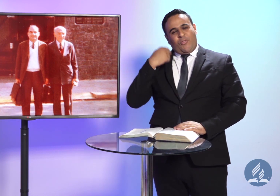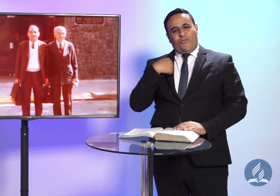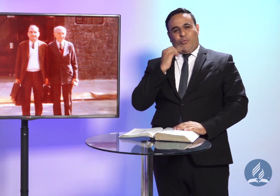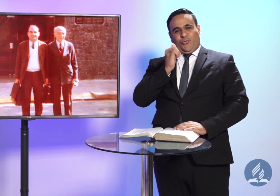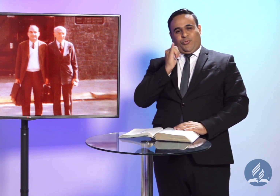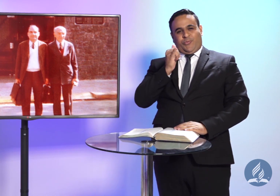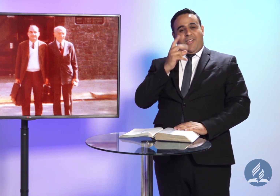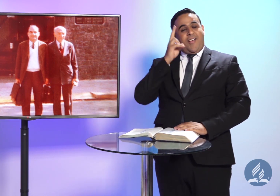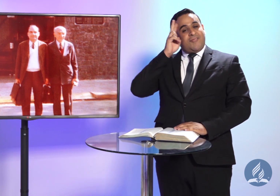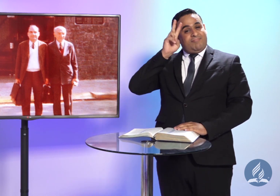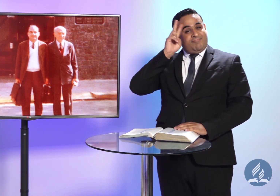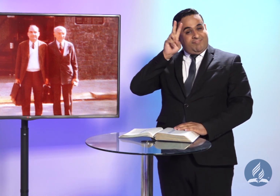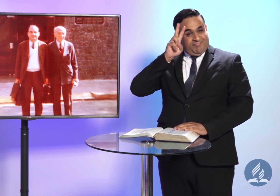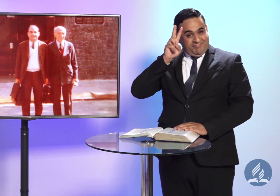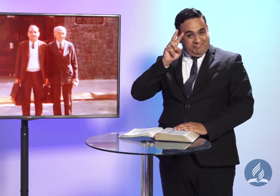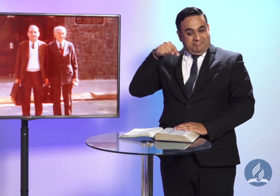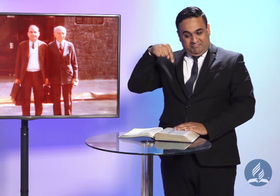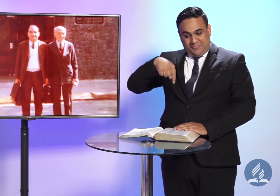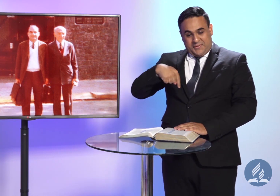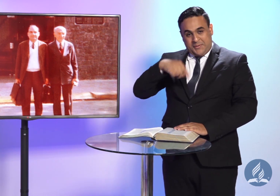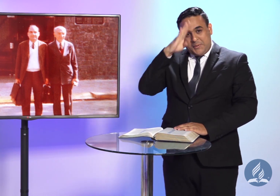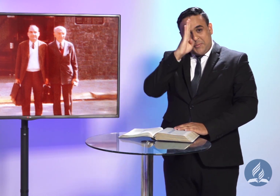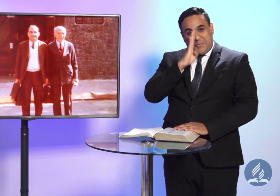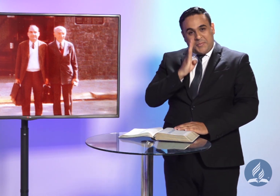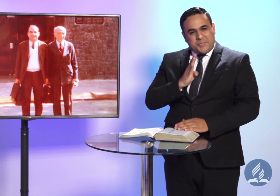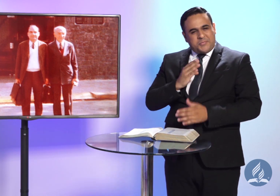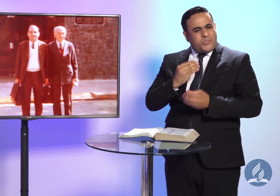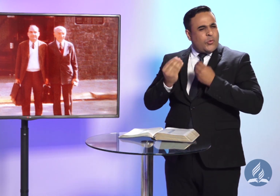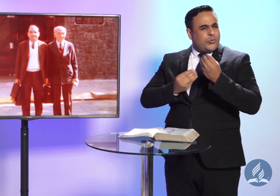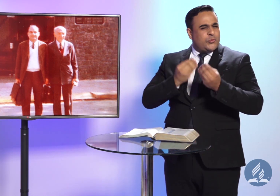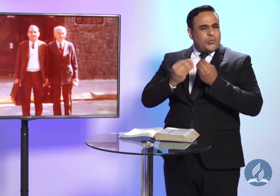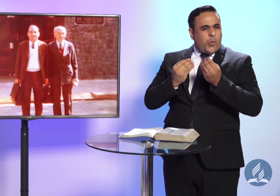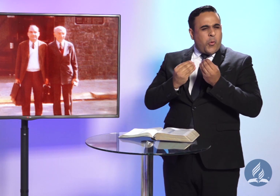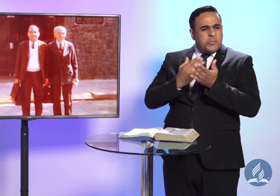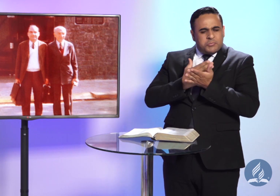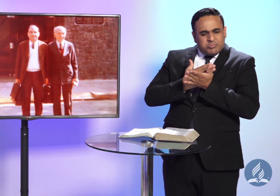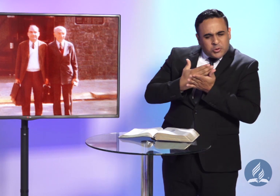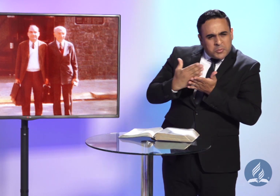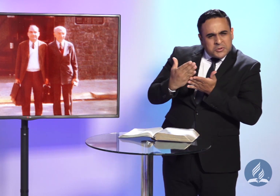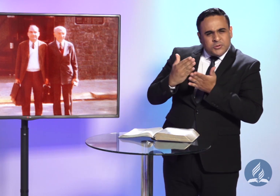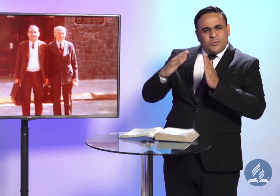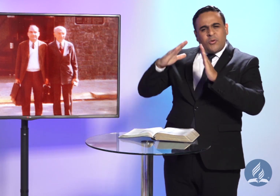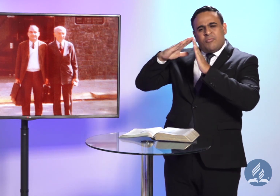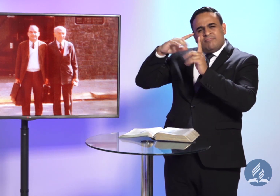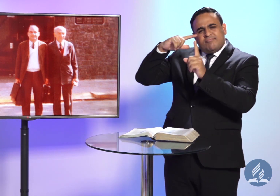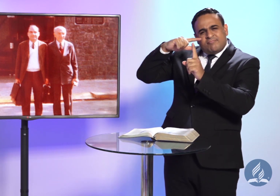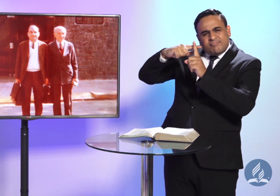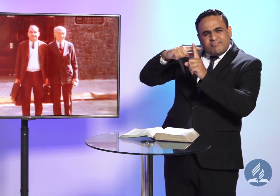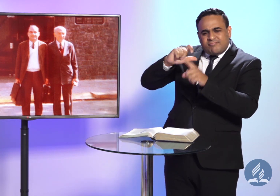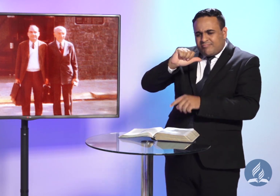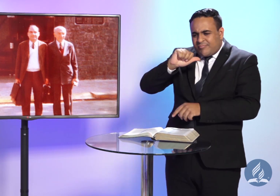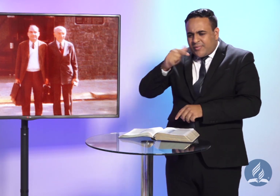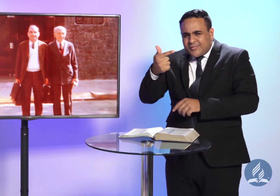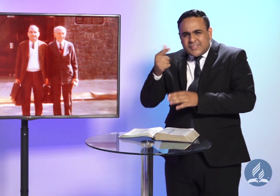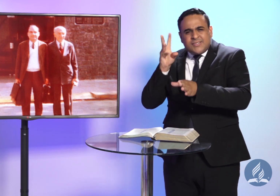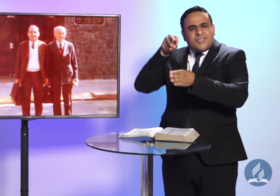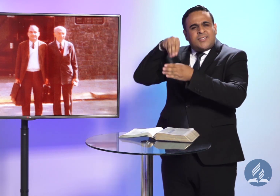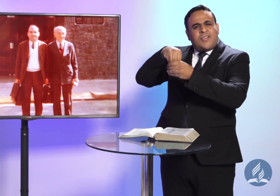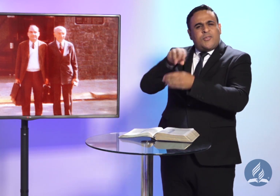Agora eu queria compartilhar com vocês uma história que aconteceu aqui no Brasil, que marca